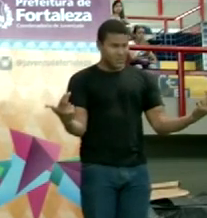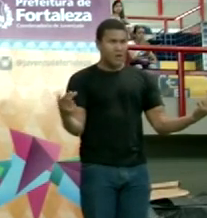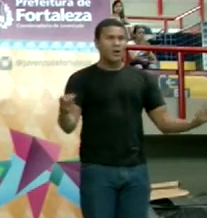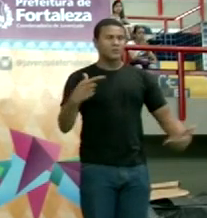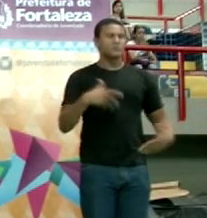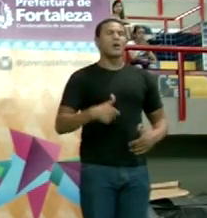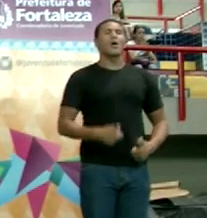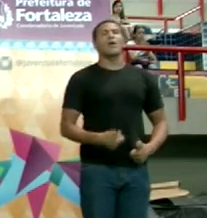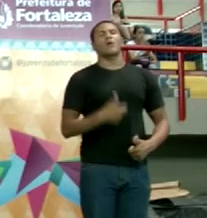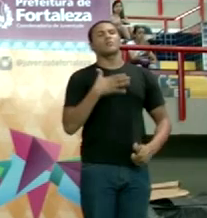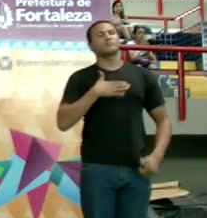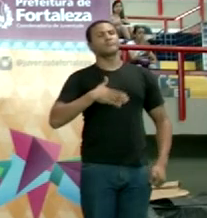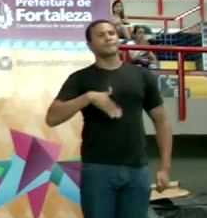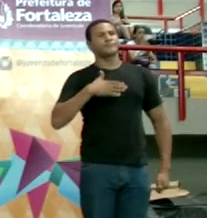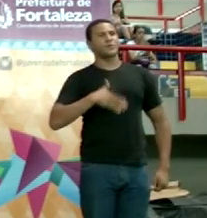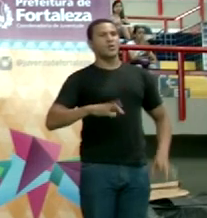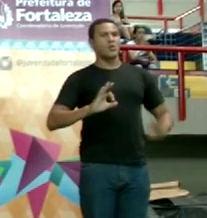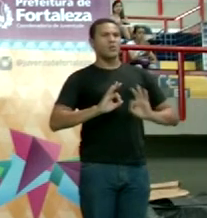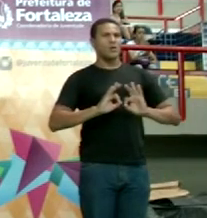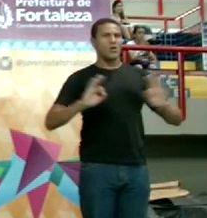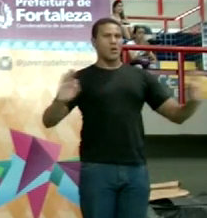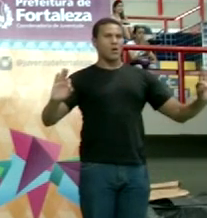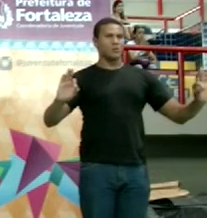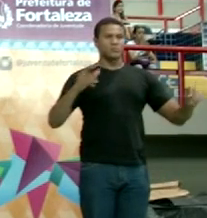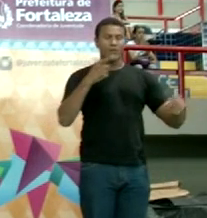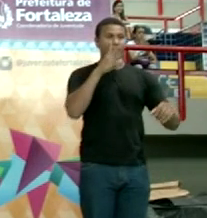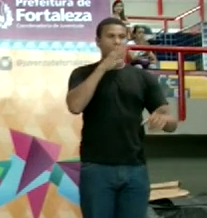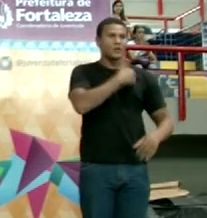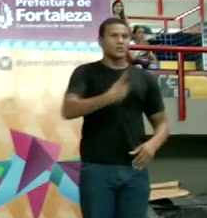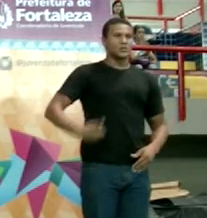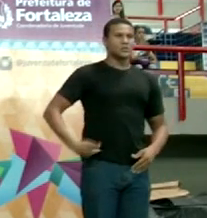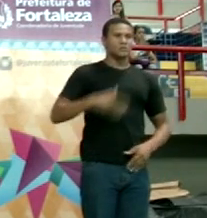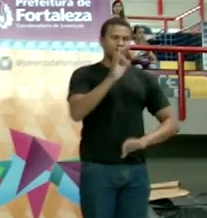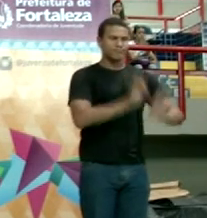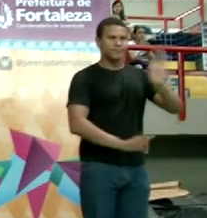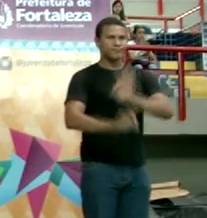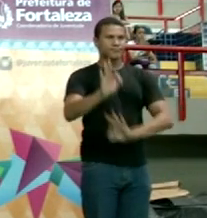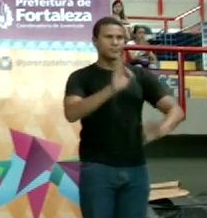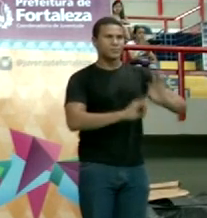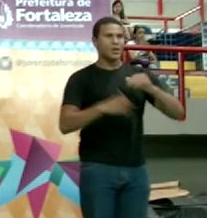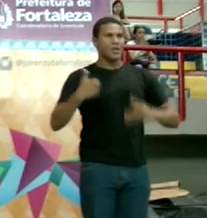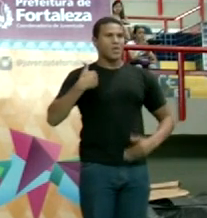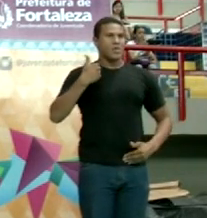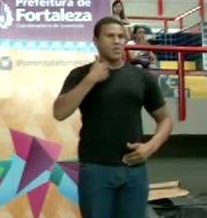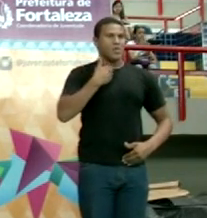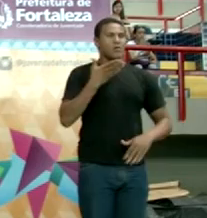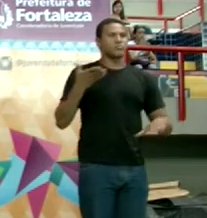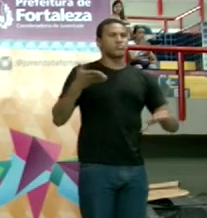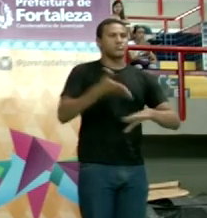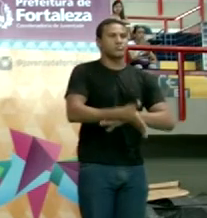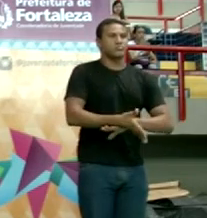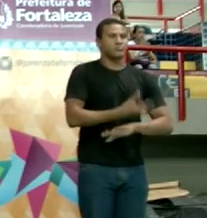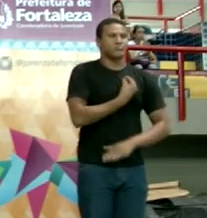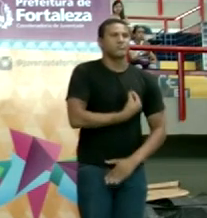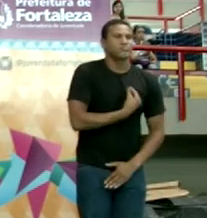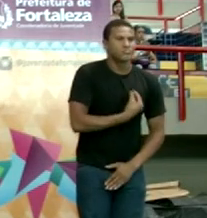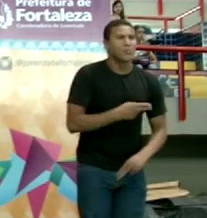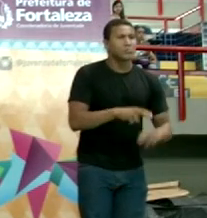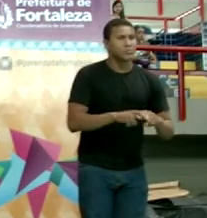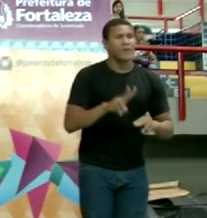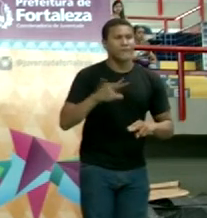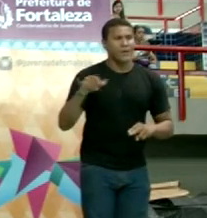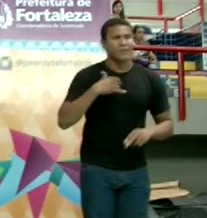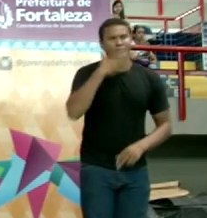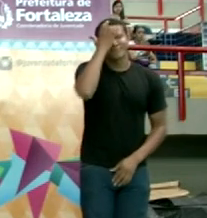estar participando da administração do Estado. E aí é lógico, vai ser fácil governar, porque as elites